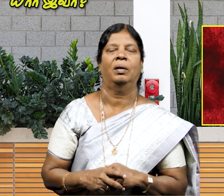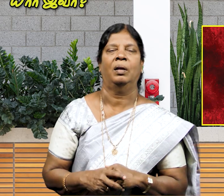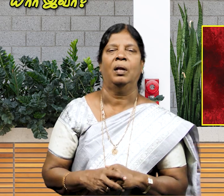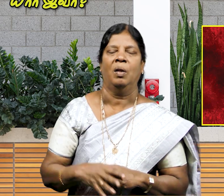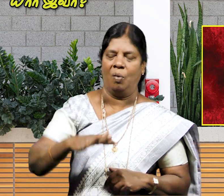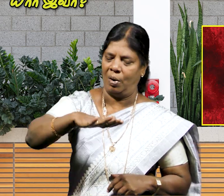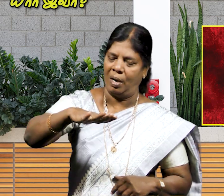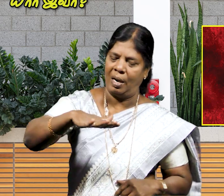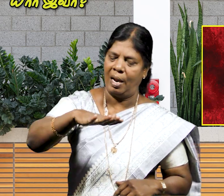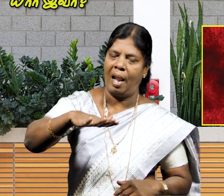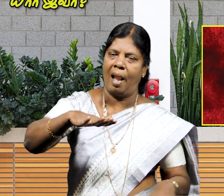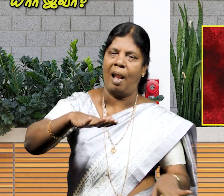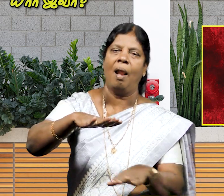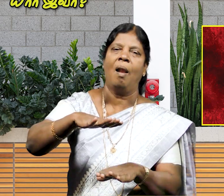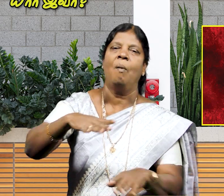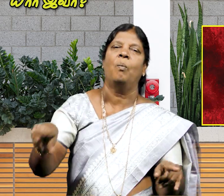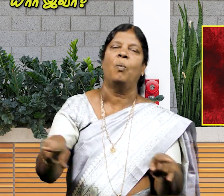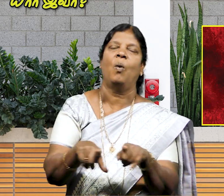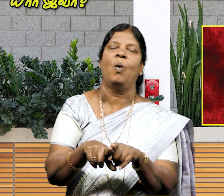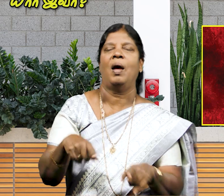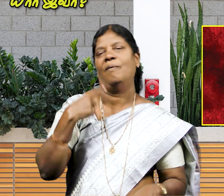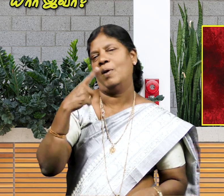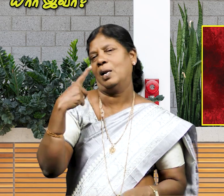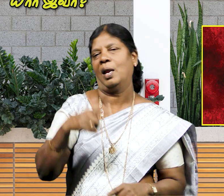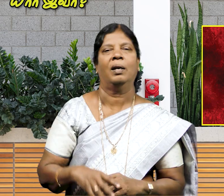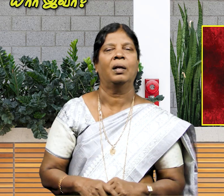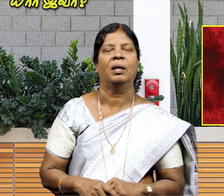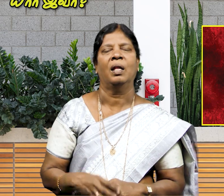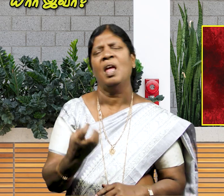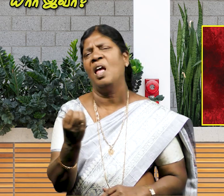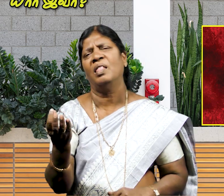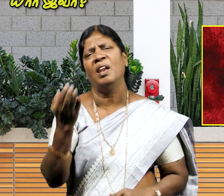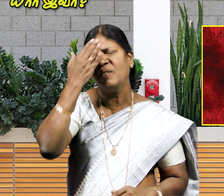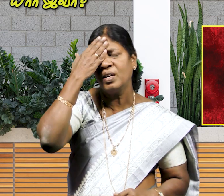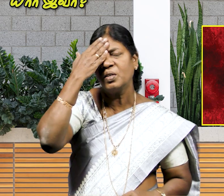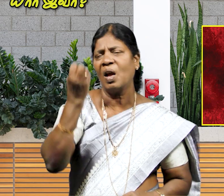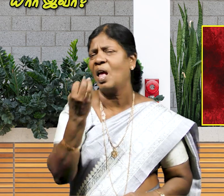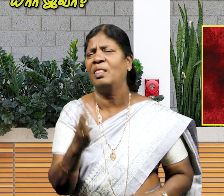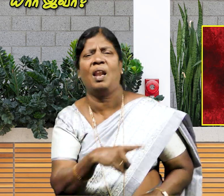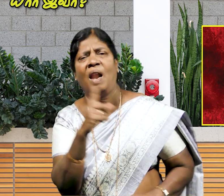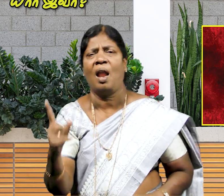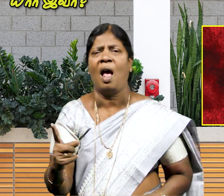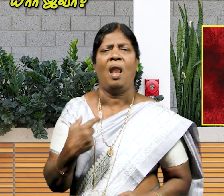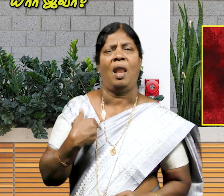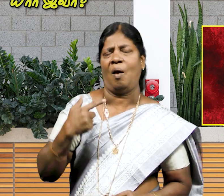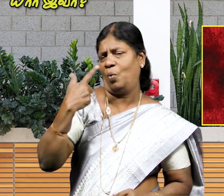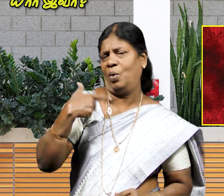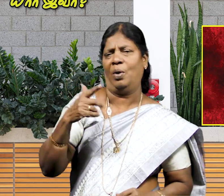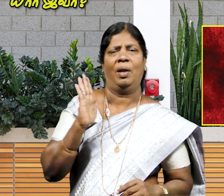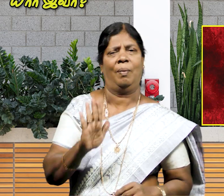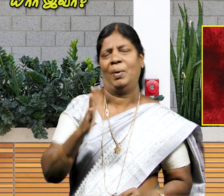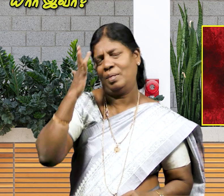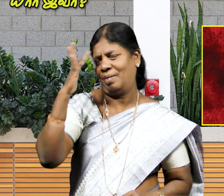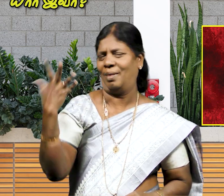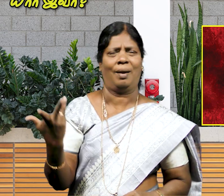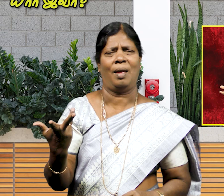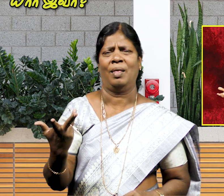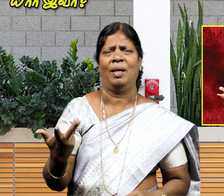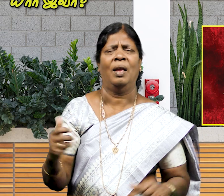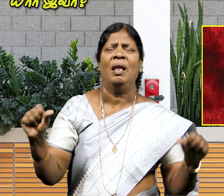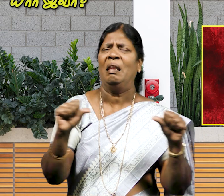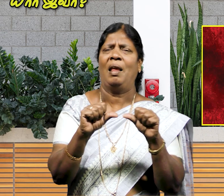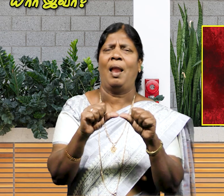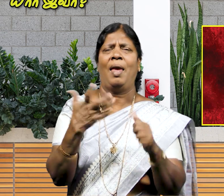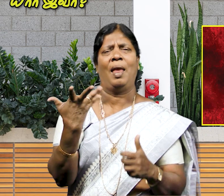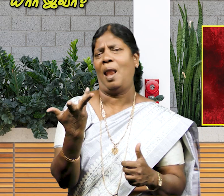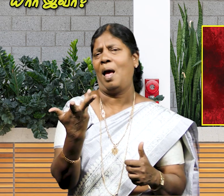புல்லுக்கு ஒப்பான ஒரு வாழ்க்கை, ஒரு நிழலுக்கு சமமான ஒரு வாழ்க்கை. எத்தனை வருஷம் எத்தனை நாட்கள் இருப்போம்